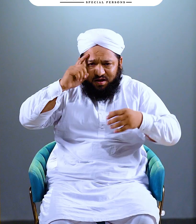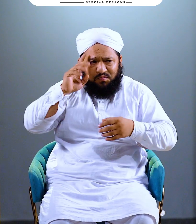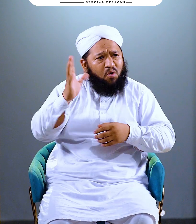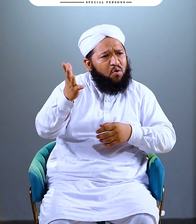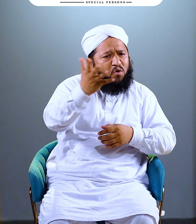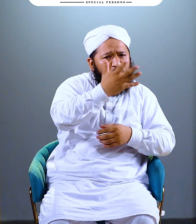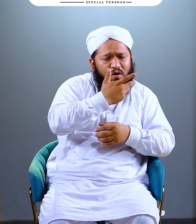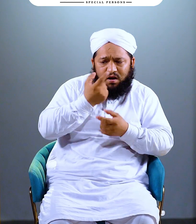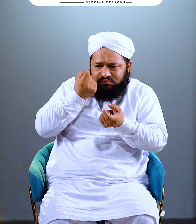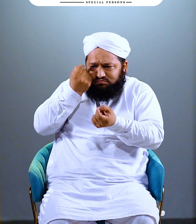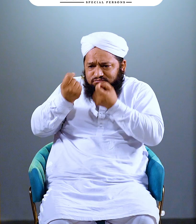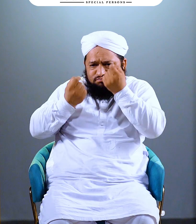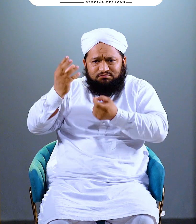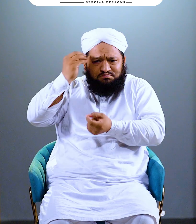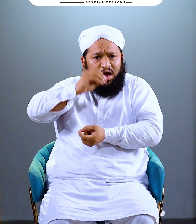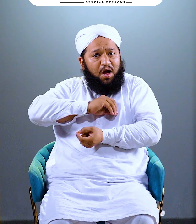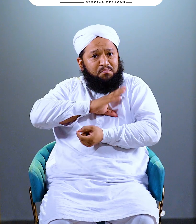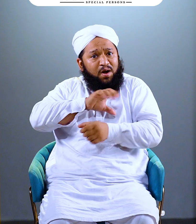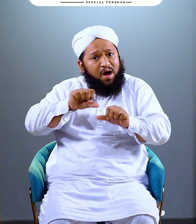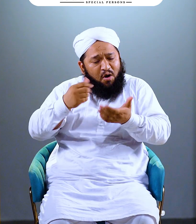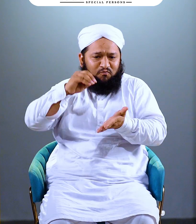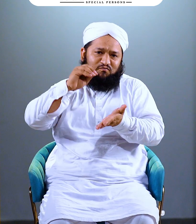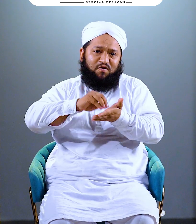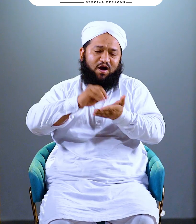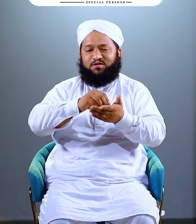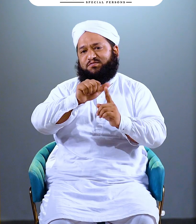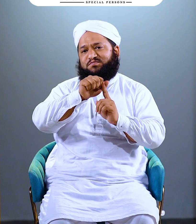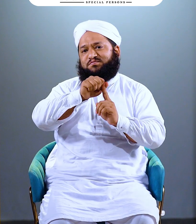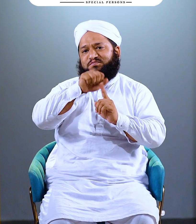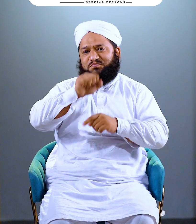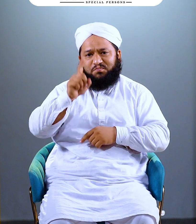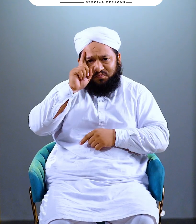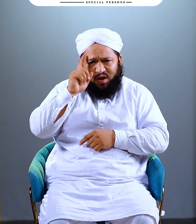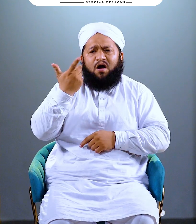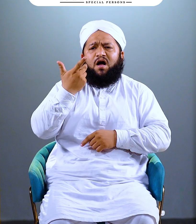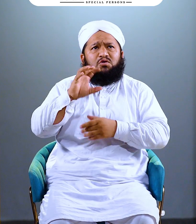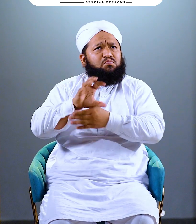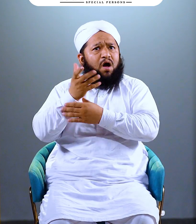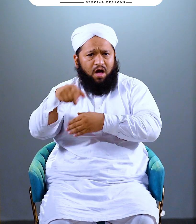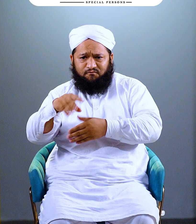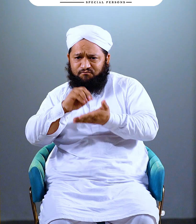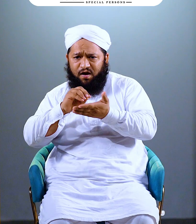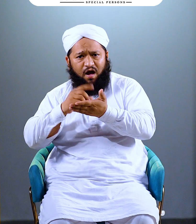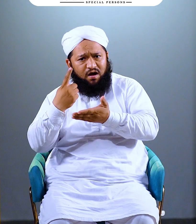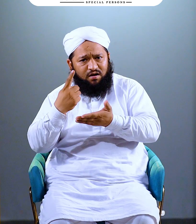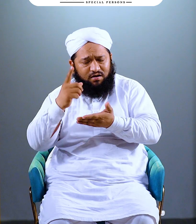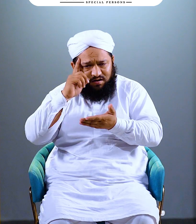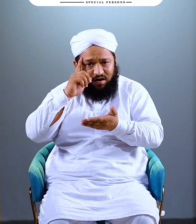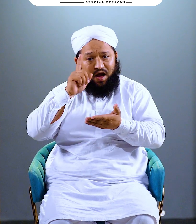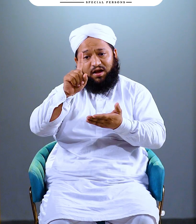بھی ان زرعی اصولوں پر عمل کرے گا اس کو فائدہ ضرور ہوگا، چاہے فقط دنیا ہی میں کیوں نہ ہو۔ اور اب